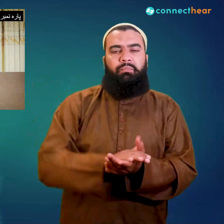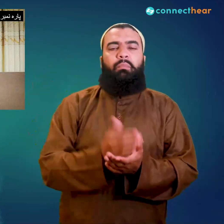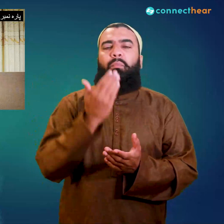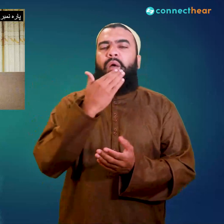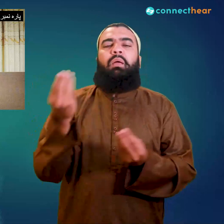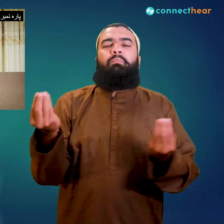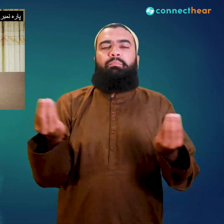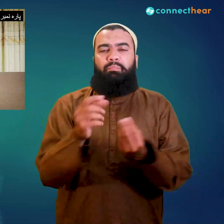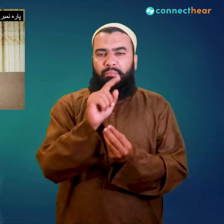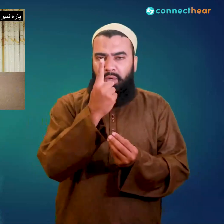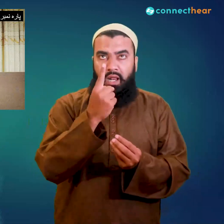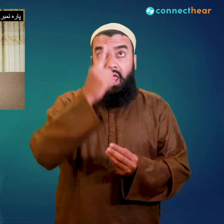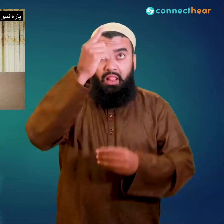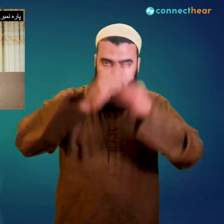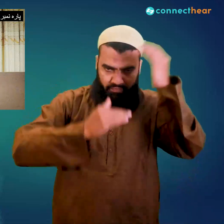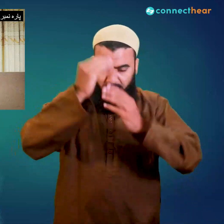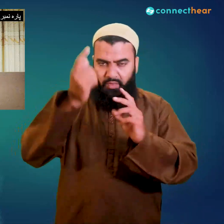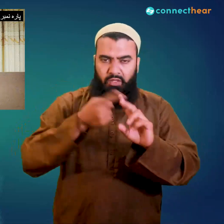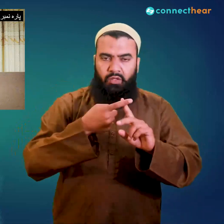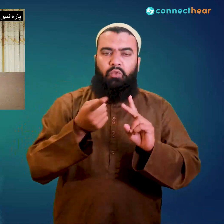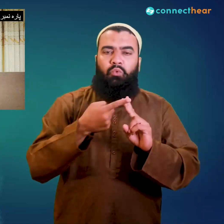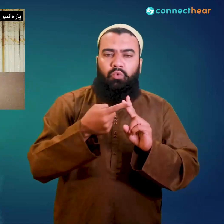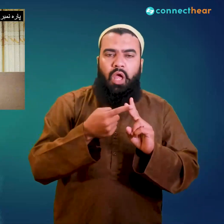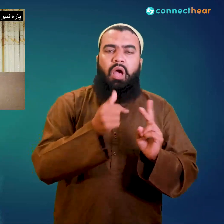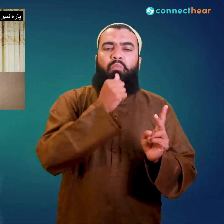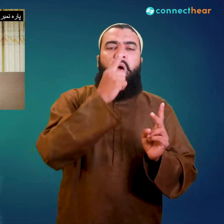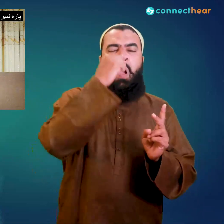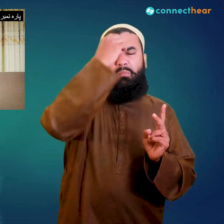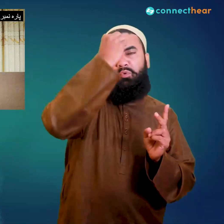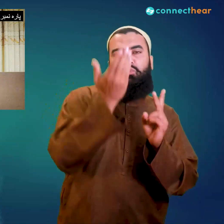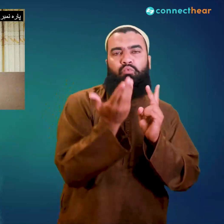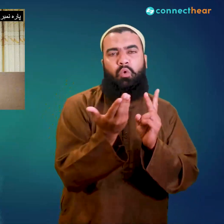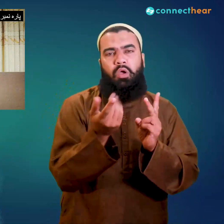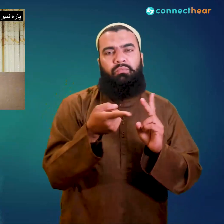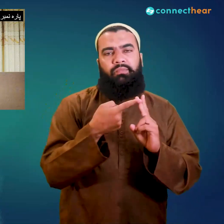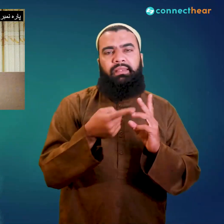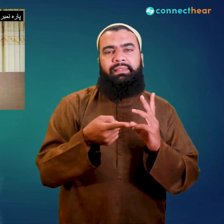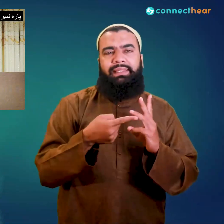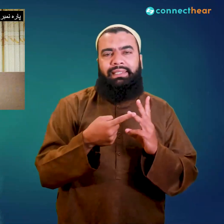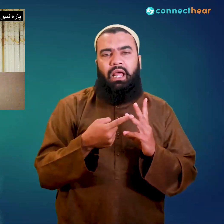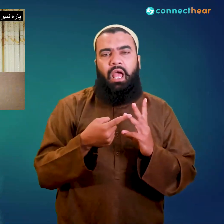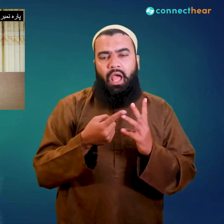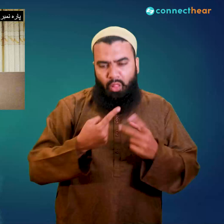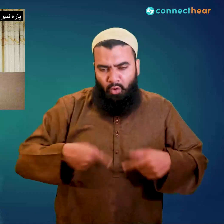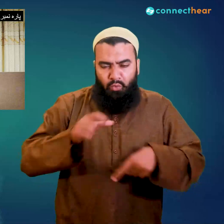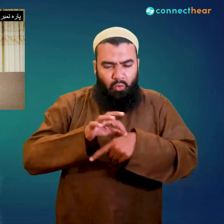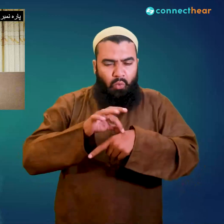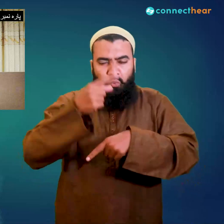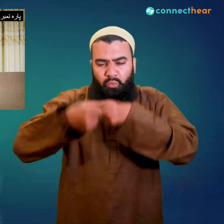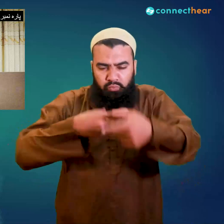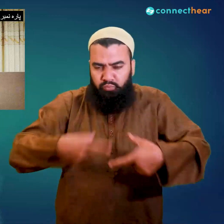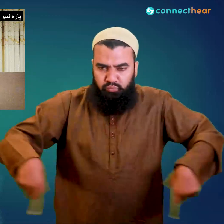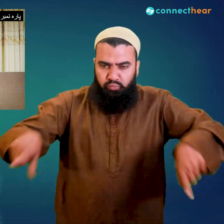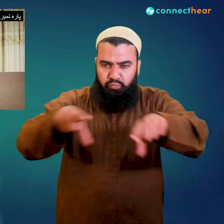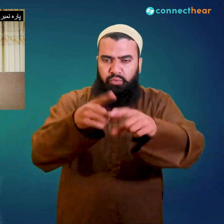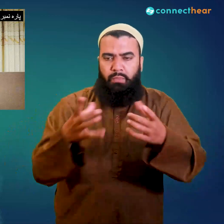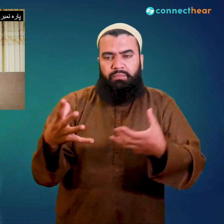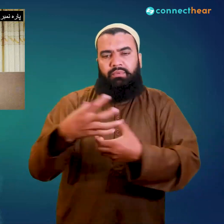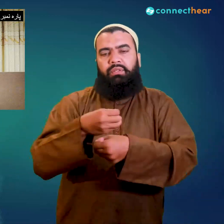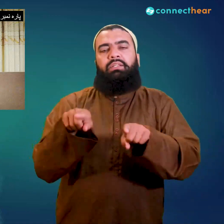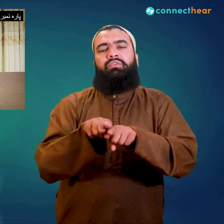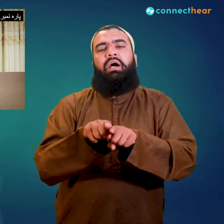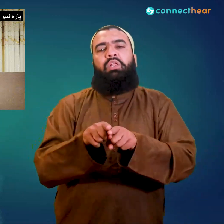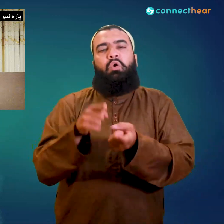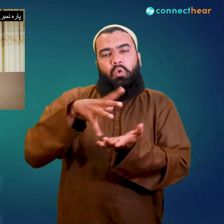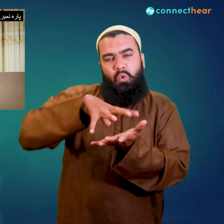اور اوروں کے لیے بھی دعا کرنا، اوروں کو بھی اپنی دعا کے اندر شامل رکھنا، دعا کی قبولیت کی قوی امید ہو جاتی